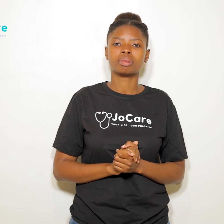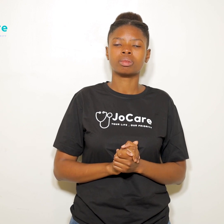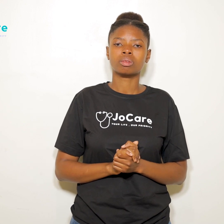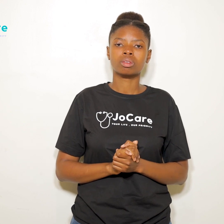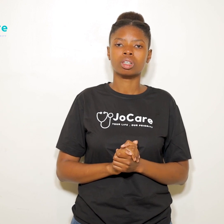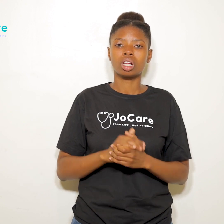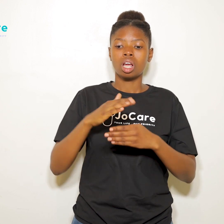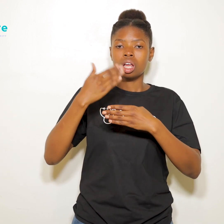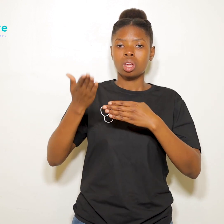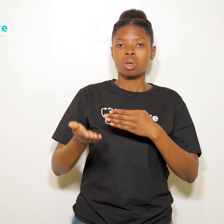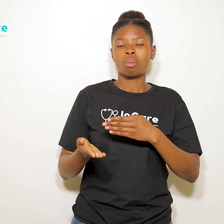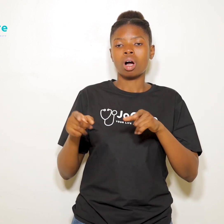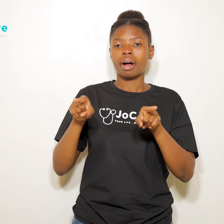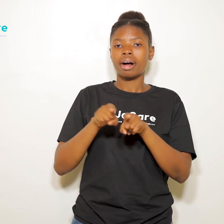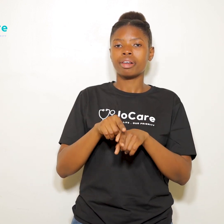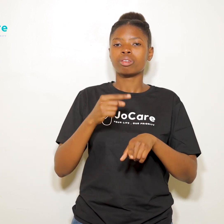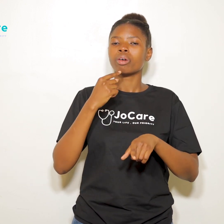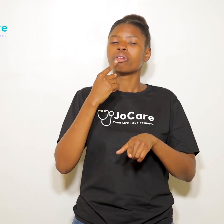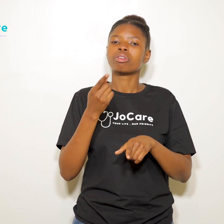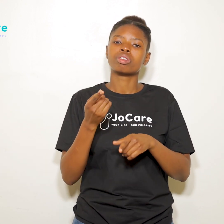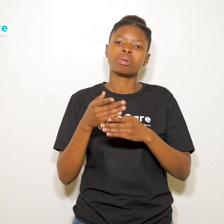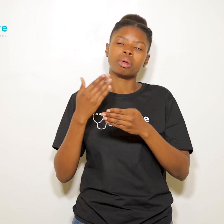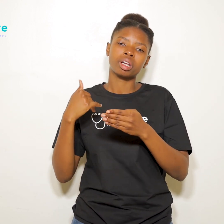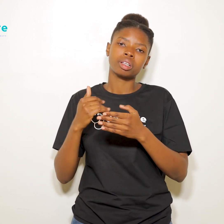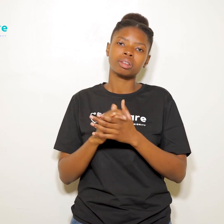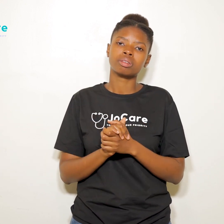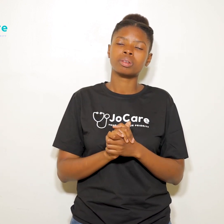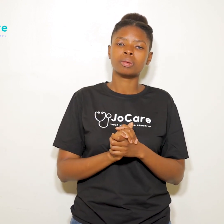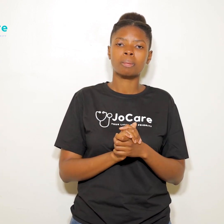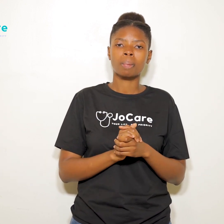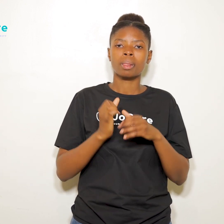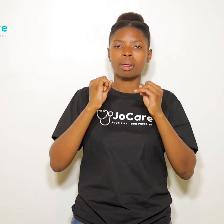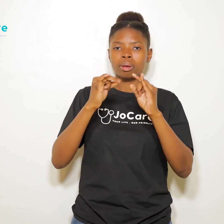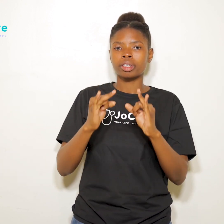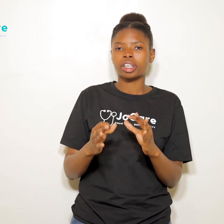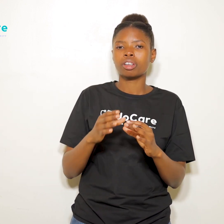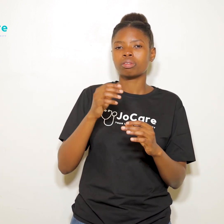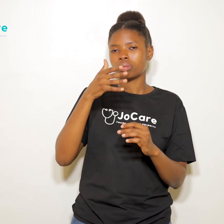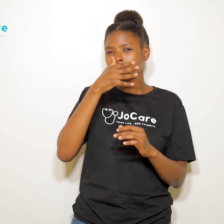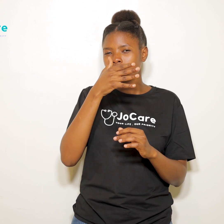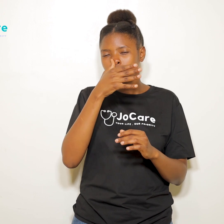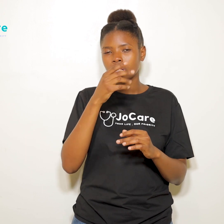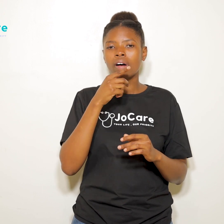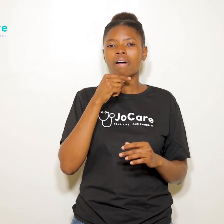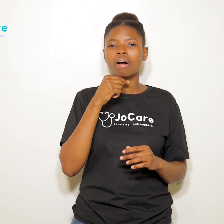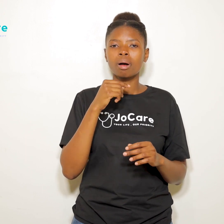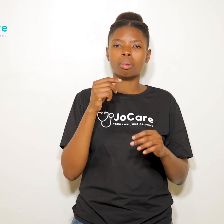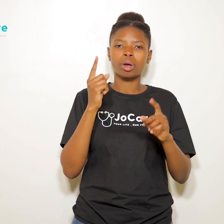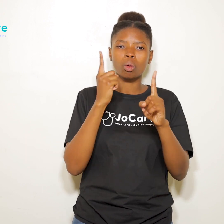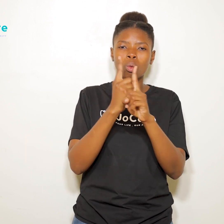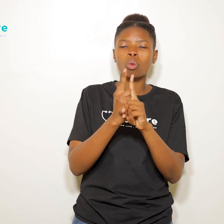rero iyo nk'uko twabivuze mbere, rero haramutse habayeho guhura kw'intangangabo n'intangangore, umwana